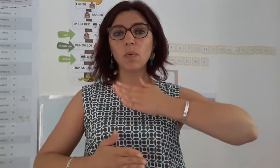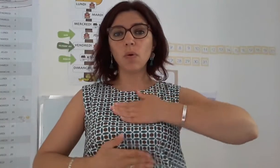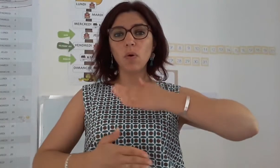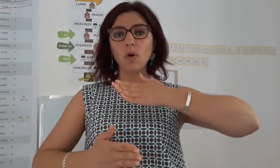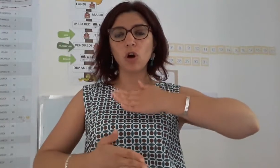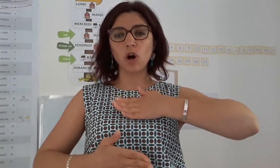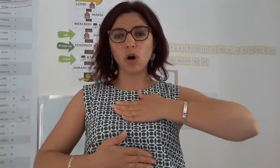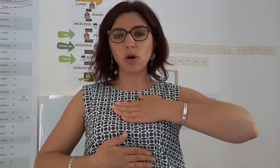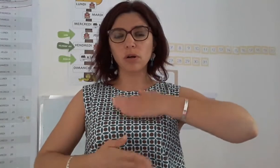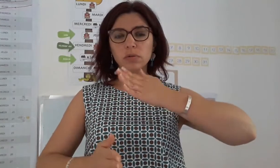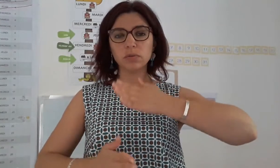mon corps.